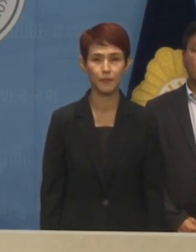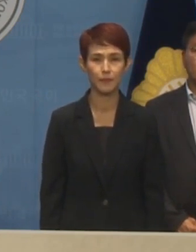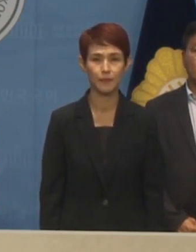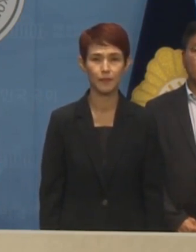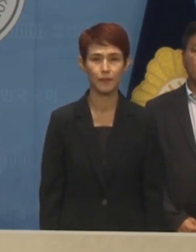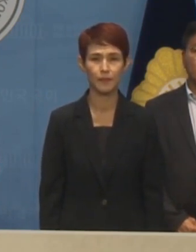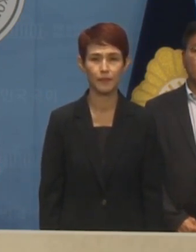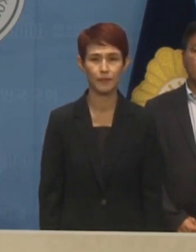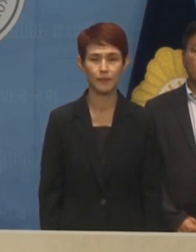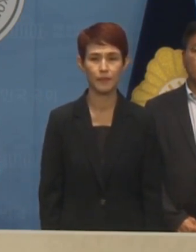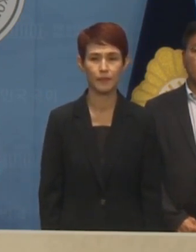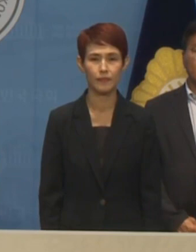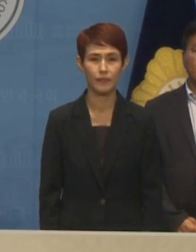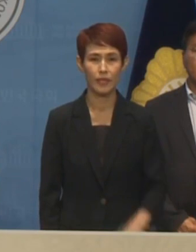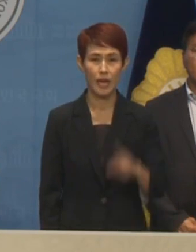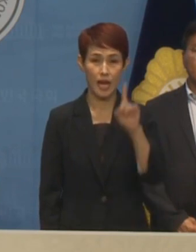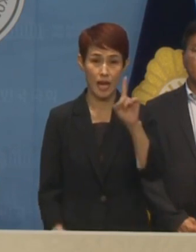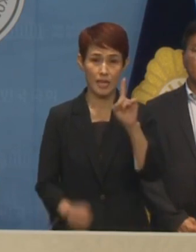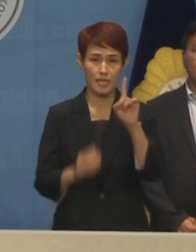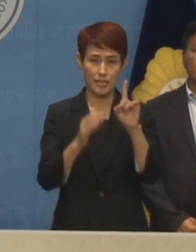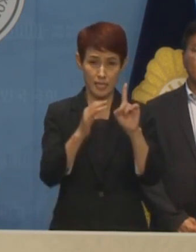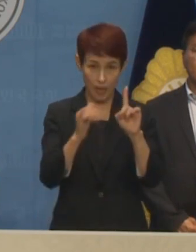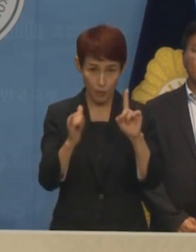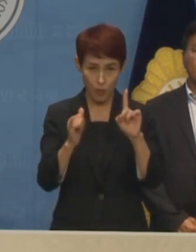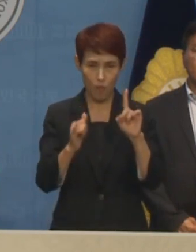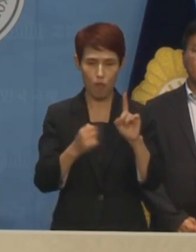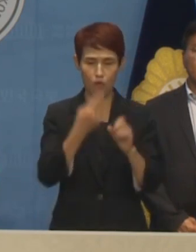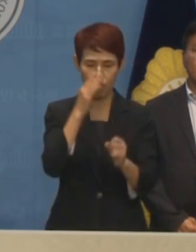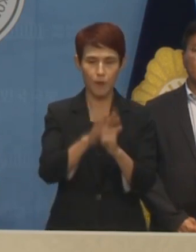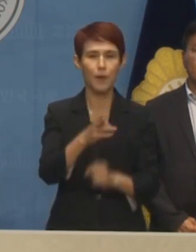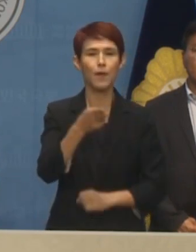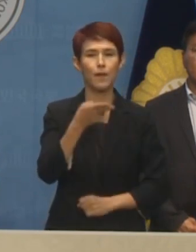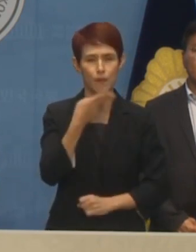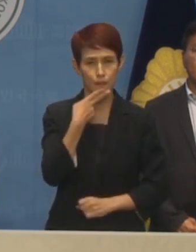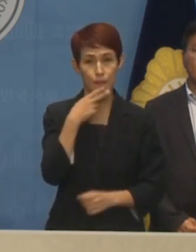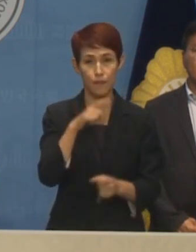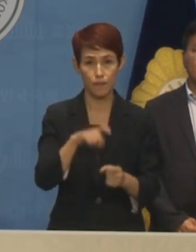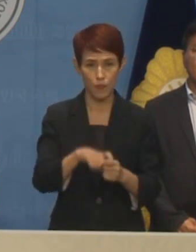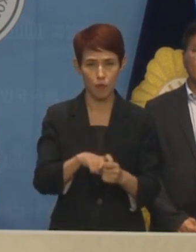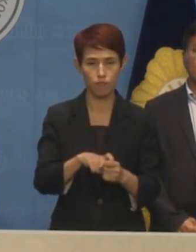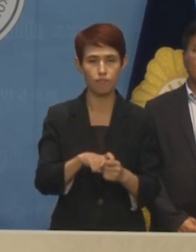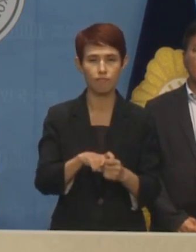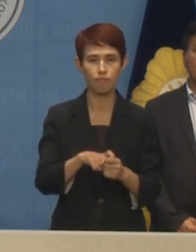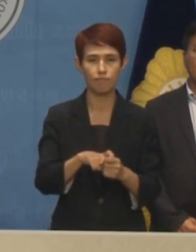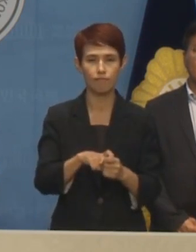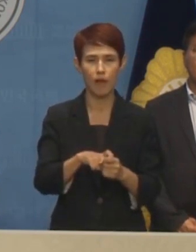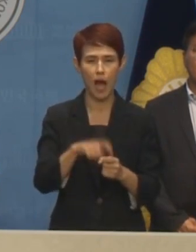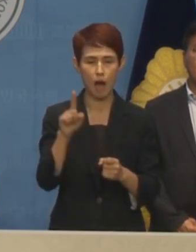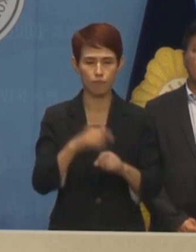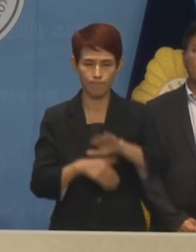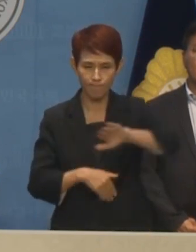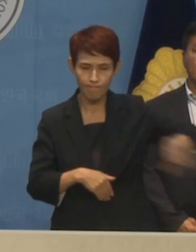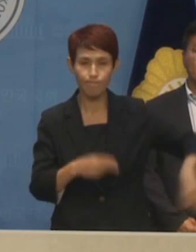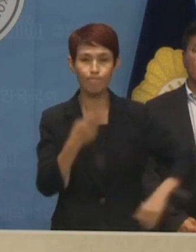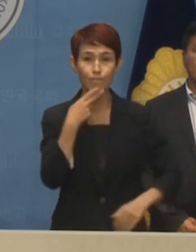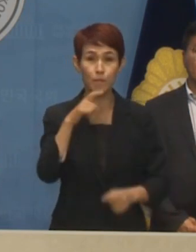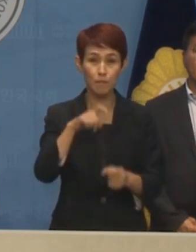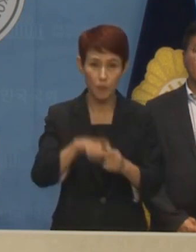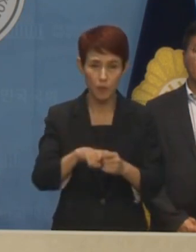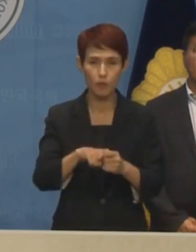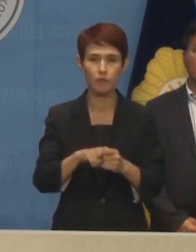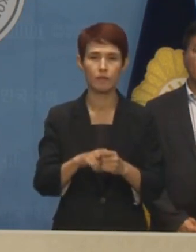단 한 사람이 억울함도 없도록 그 어떤 누구도 소외되지 않도록 제주